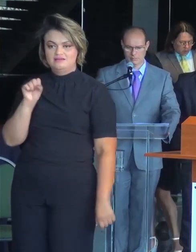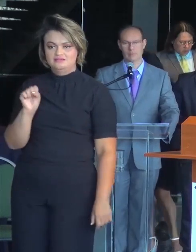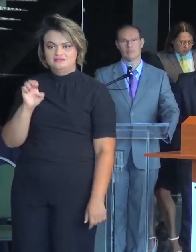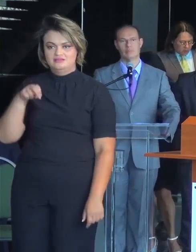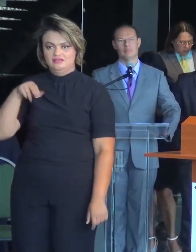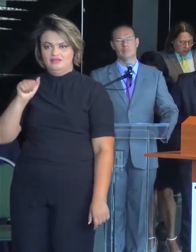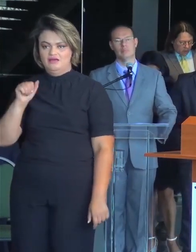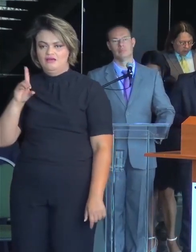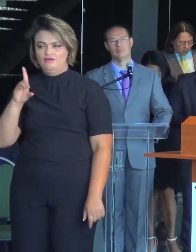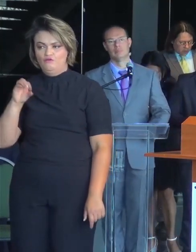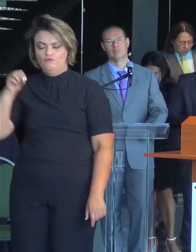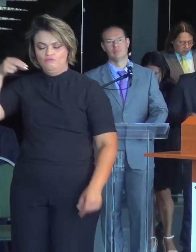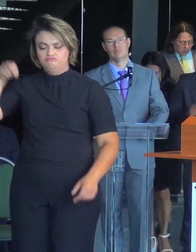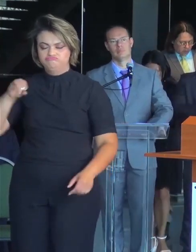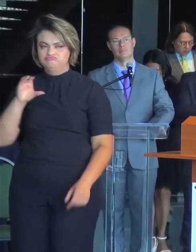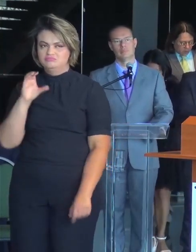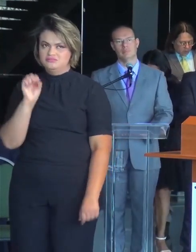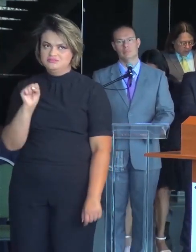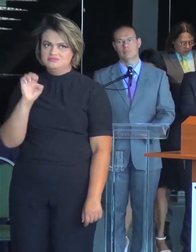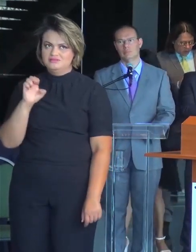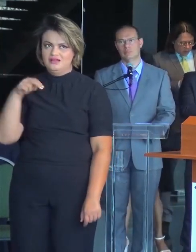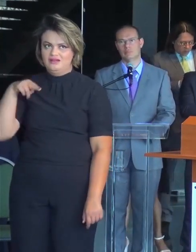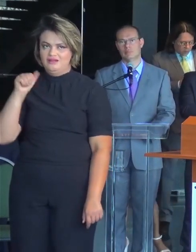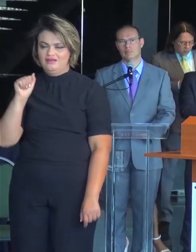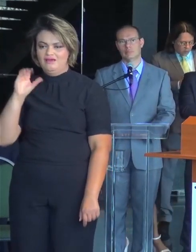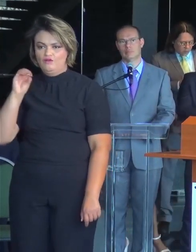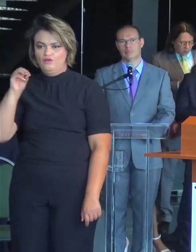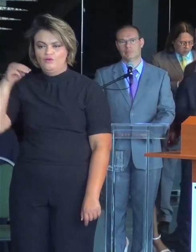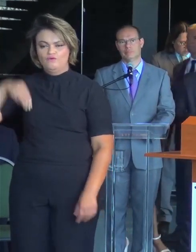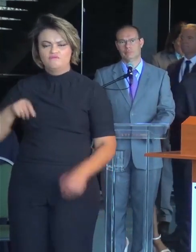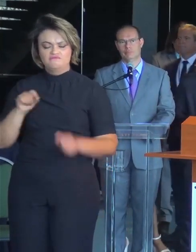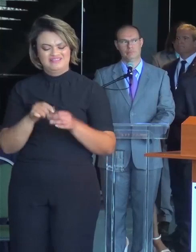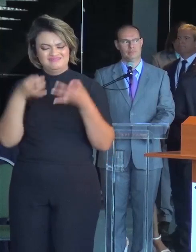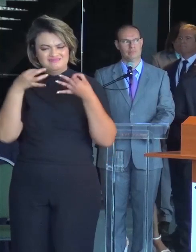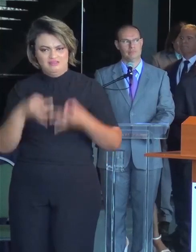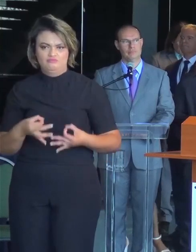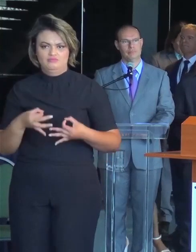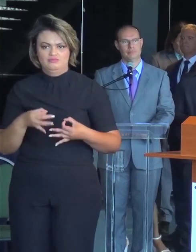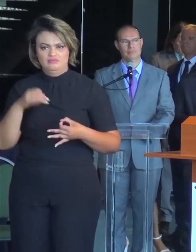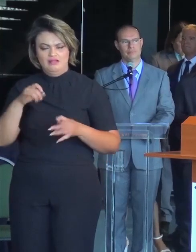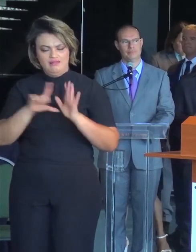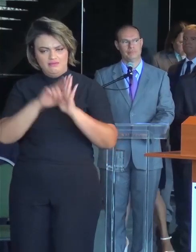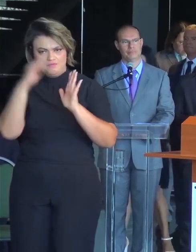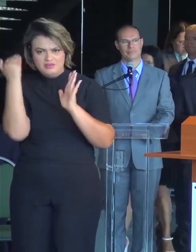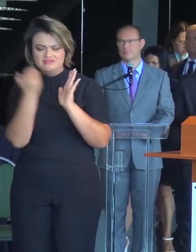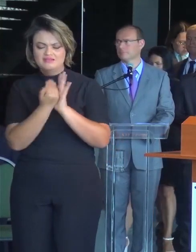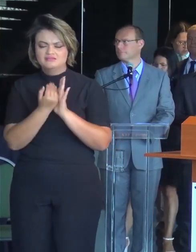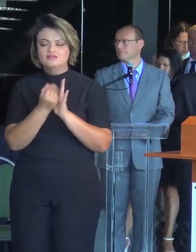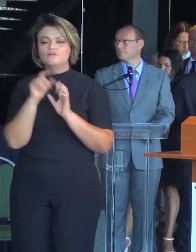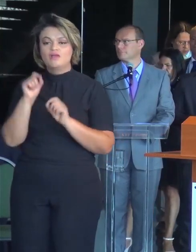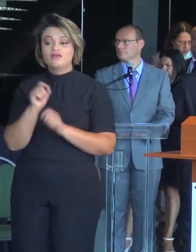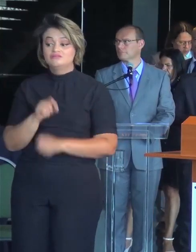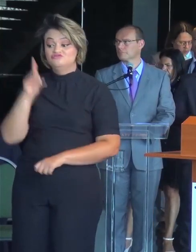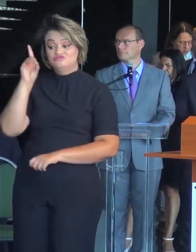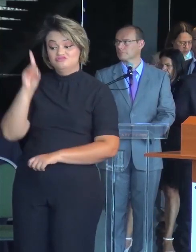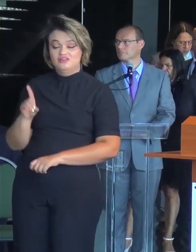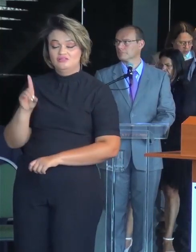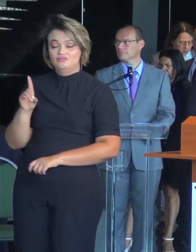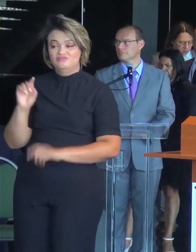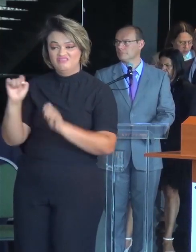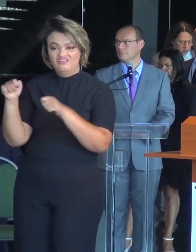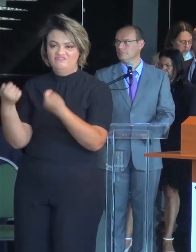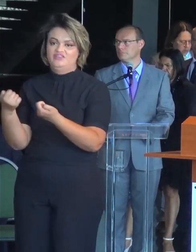de consumo em todo o país. Aproveito para destacar que a proteção aos direitos dos brasileiros é